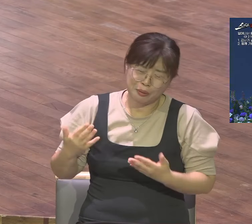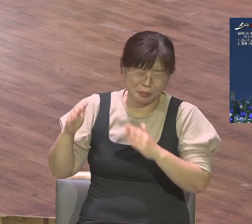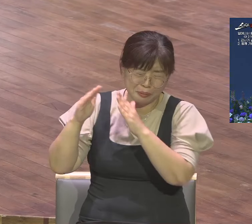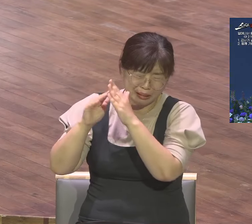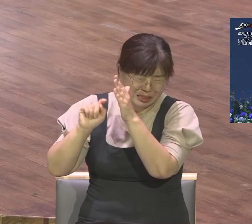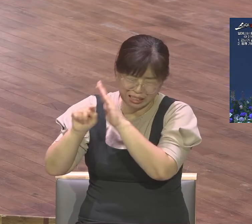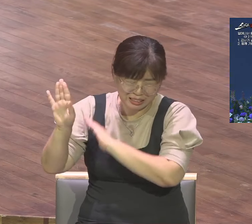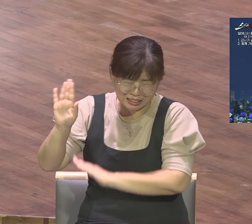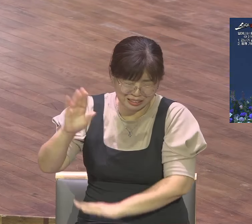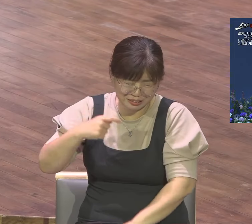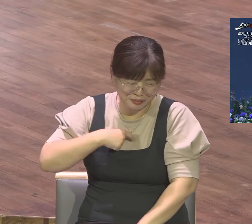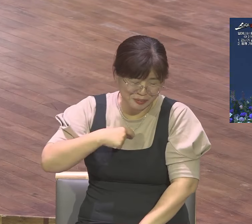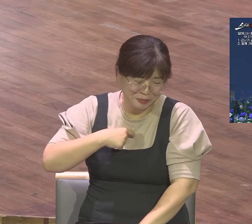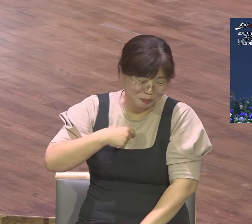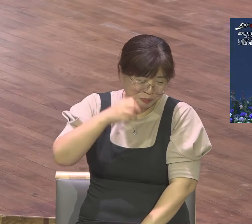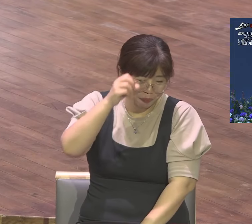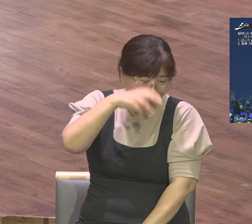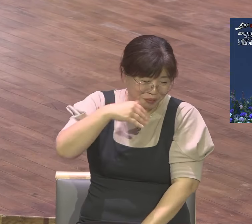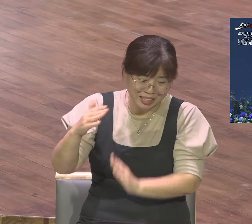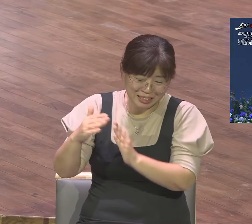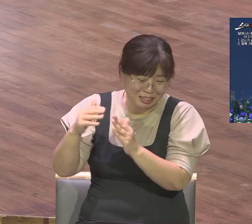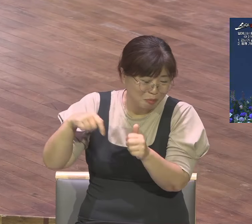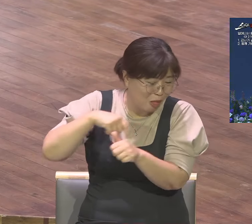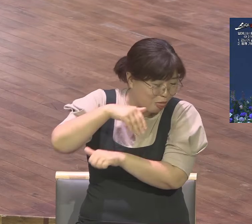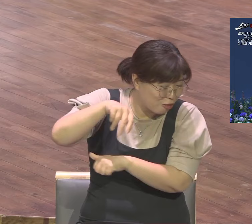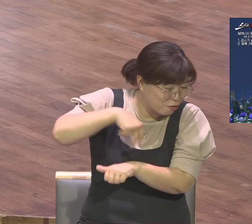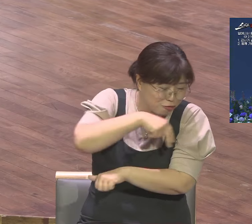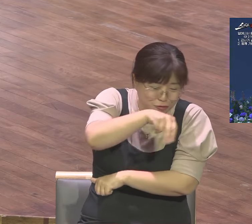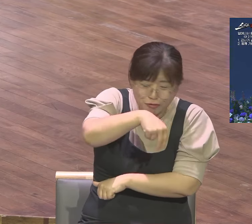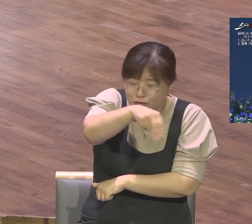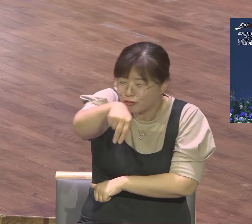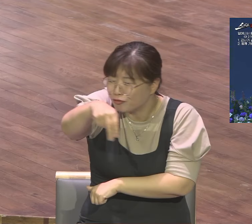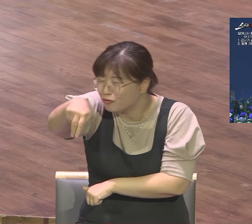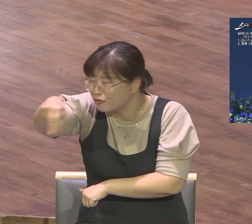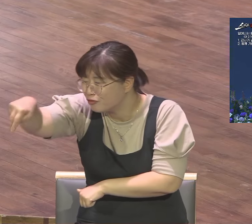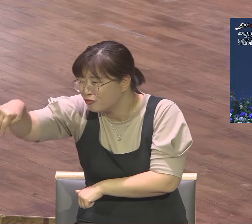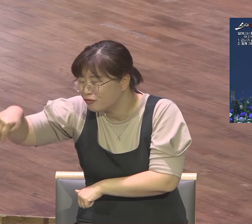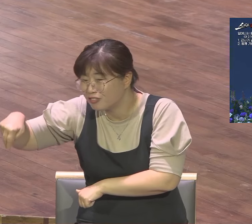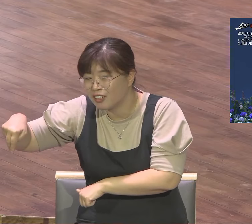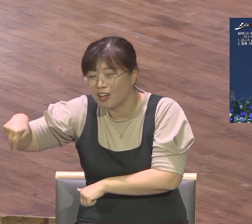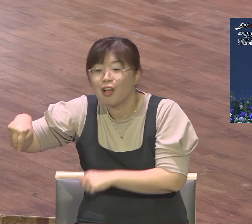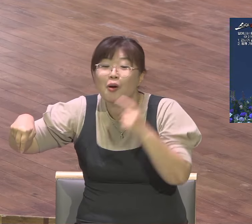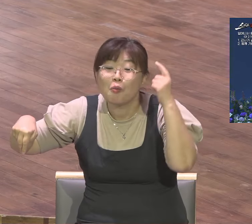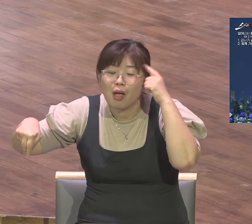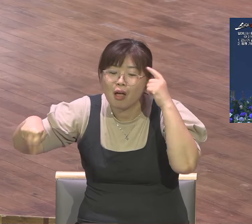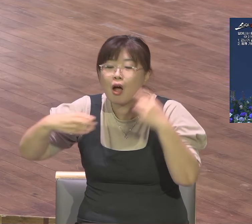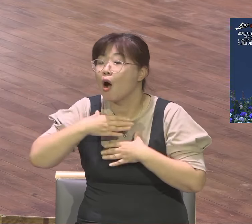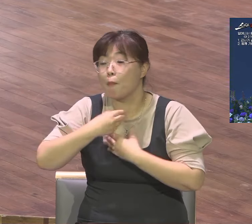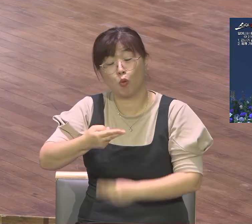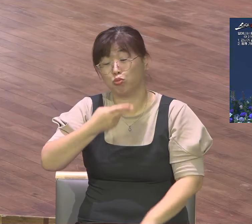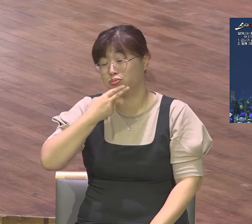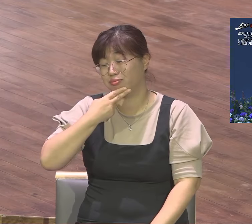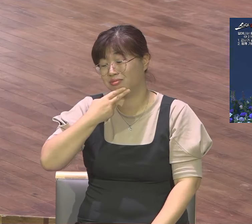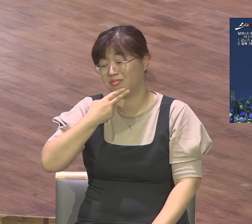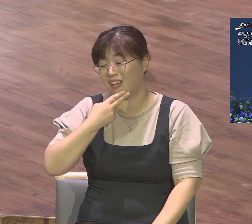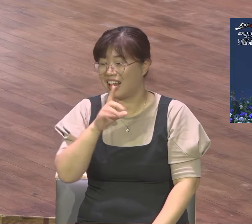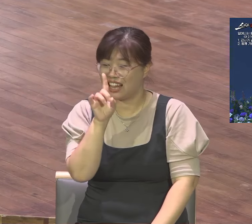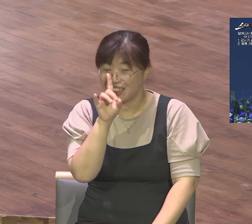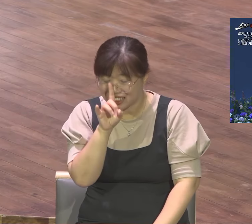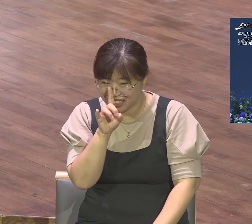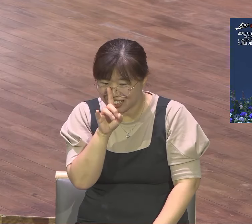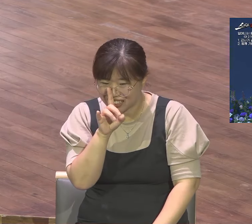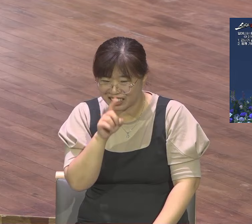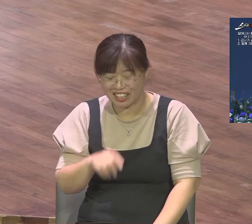집이 편안한 안식처. 교회가 편안한 안식처 되기를 바랍니다. 스포츠 경기를